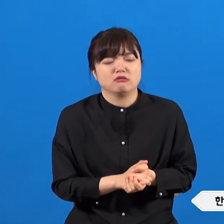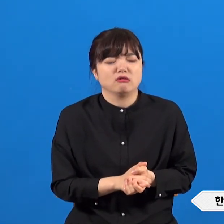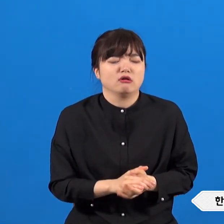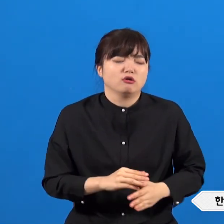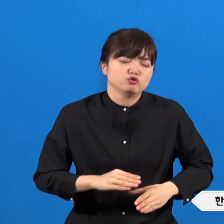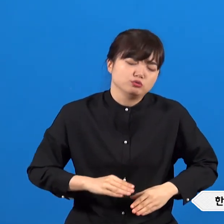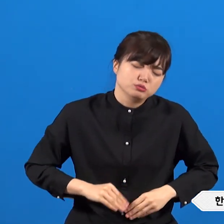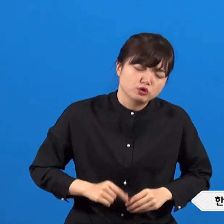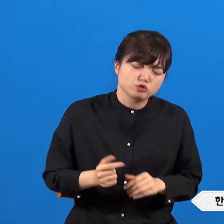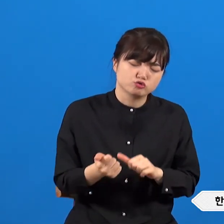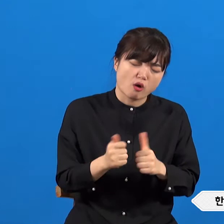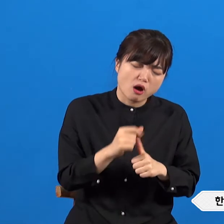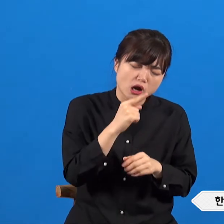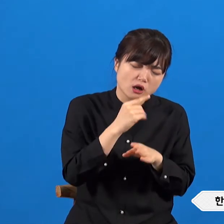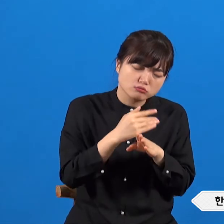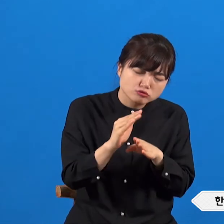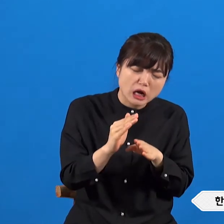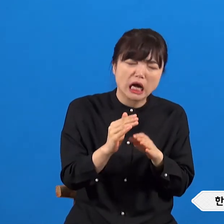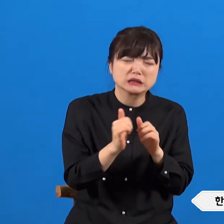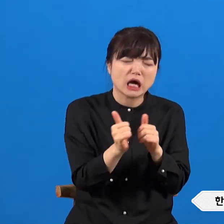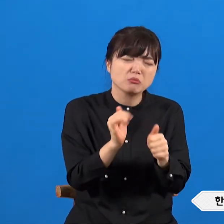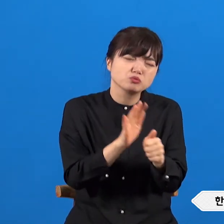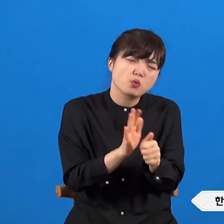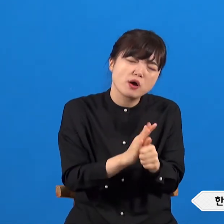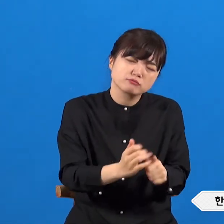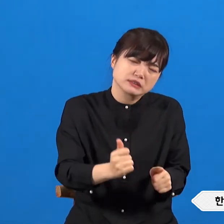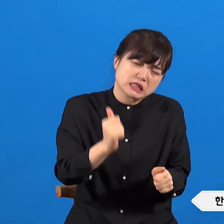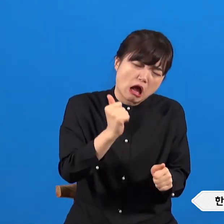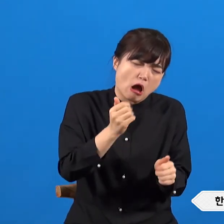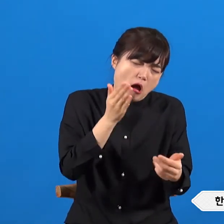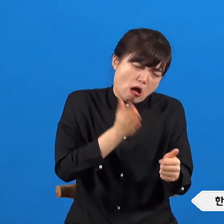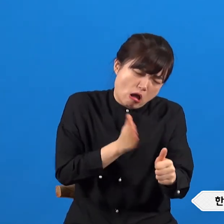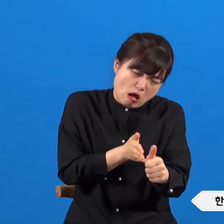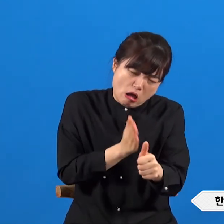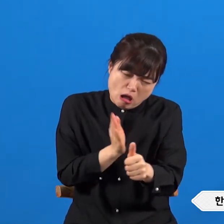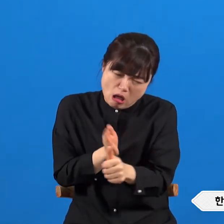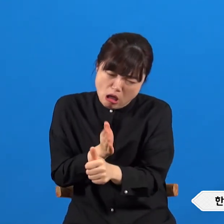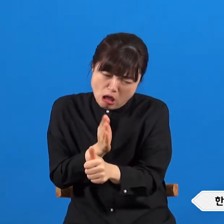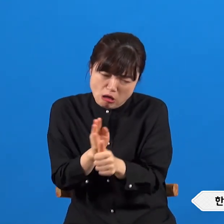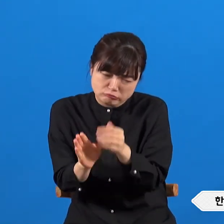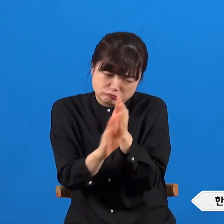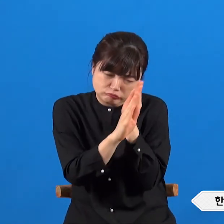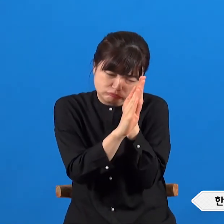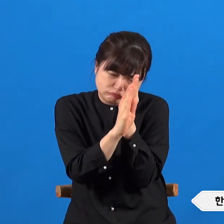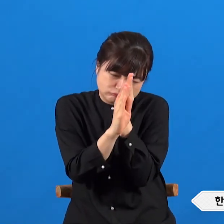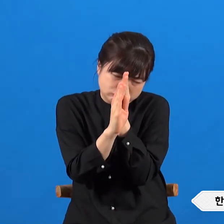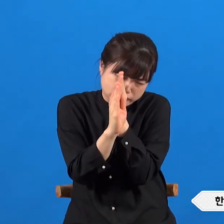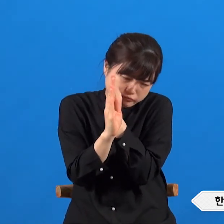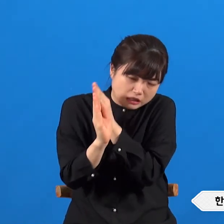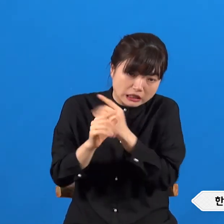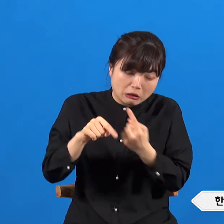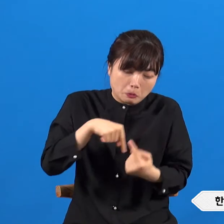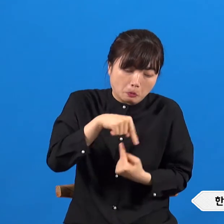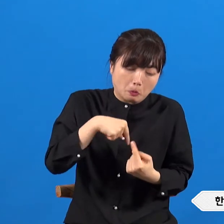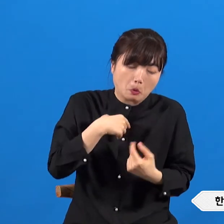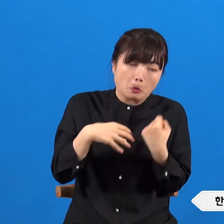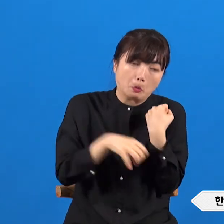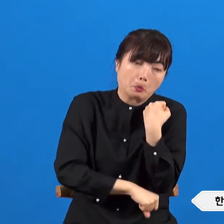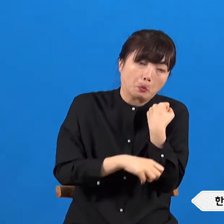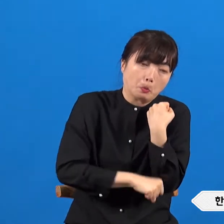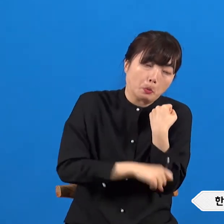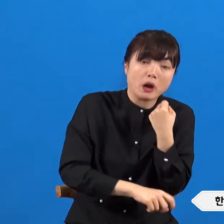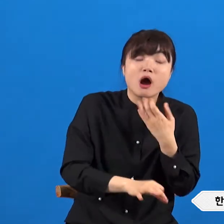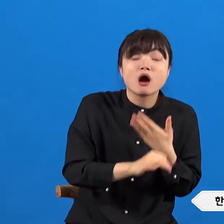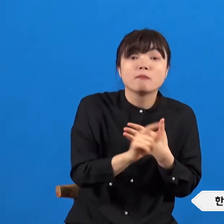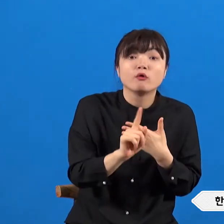굶주려 죽어가는 북한 동족들을 돕자고 그렇게 하소연을 해놓고 그 다음에 무슨 자기들 사무비로 다 이리저리